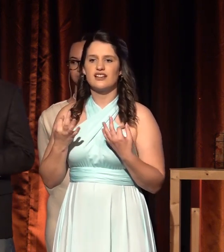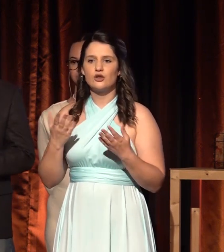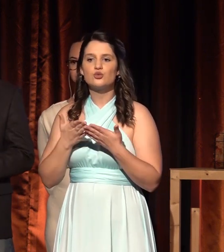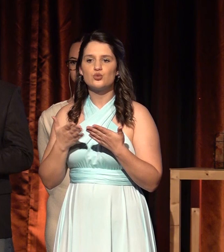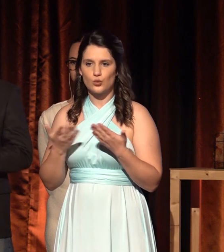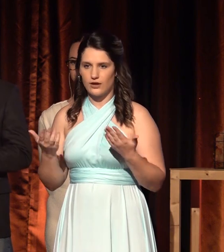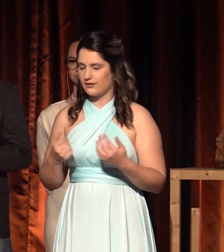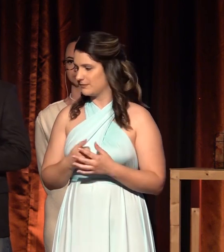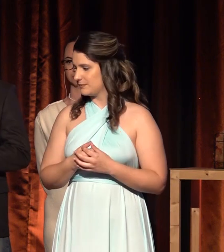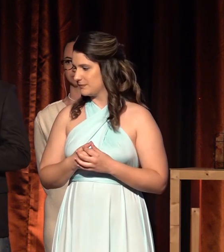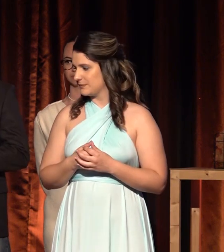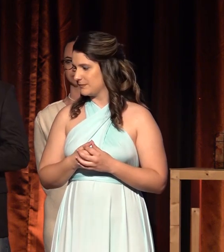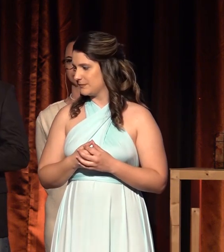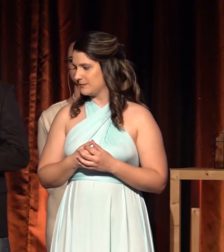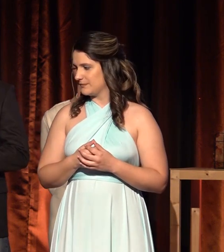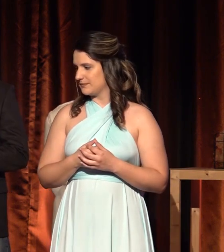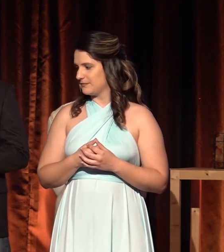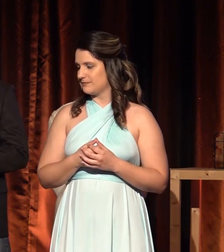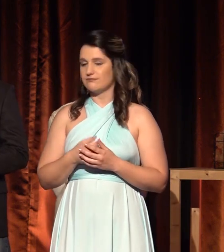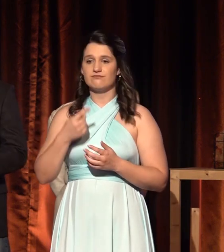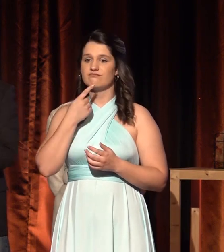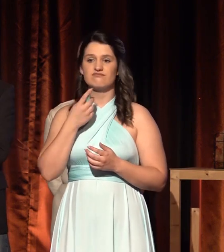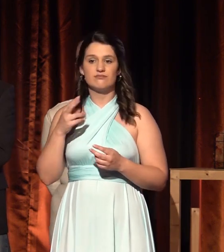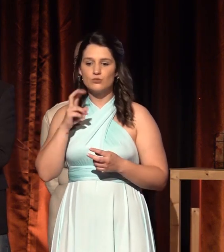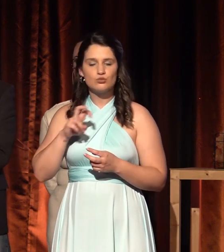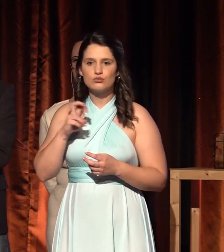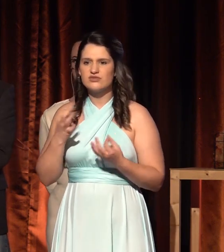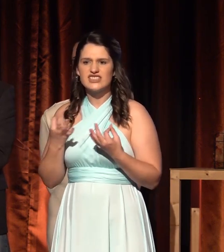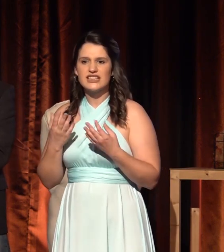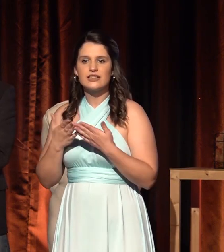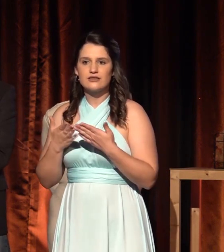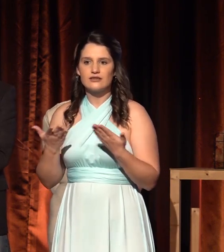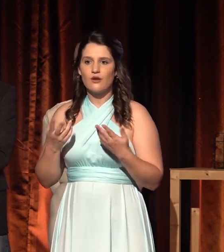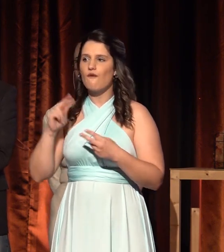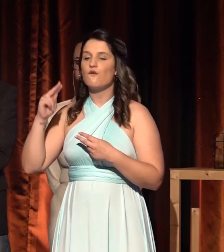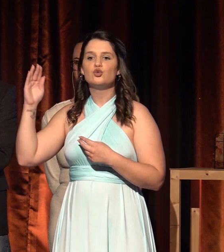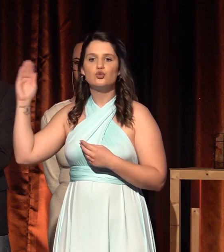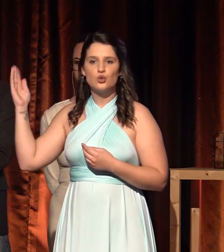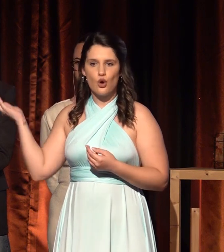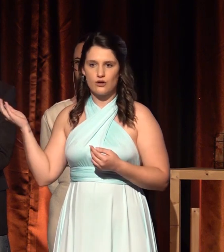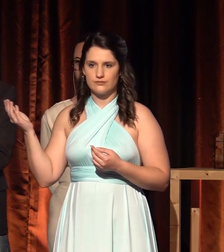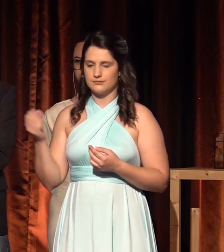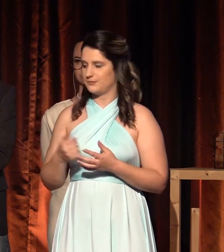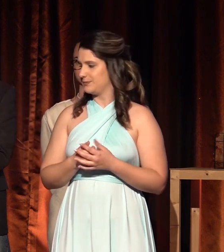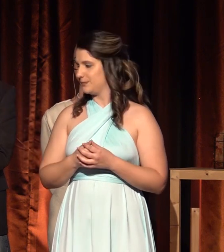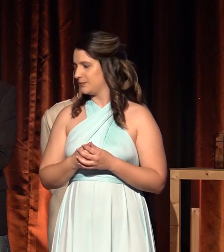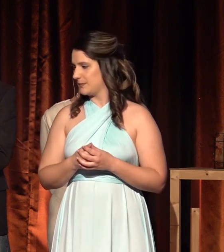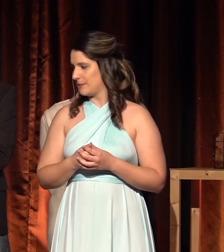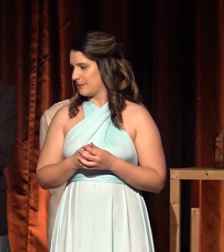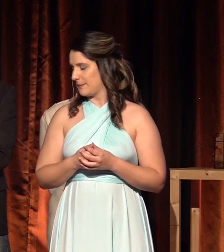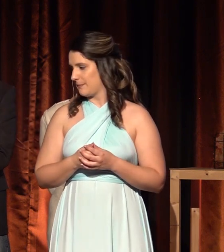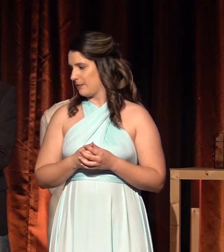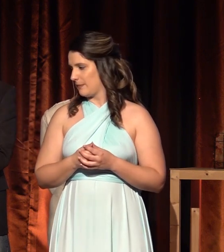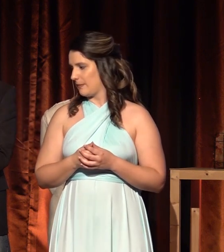l'ESO? En aquell moment em vaig adonar que no hi havia més temps, que havia de decidir el meu futur, però amb un 5,2 de mitjà a l'ESO poc podia